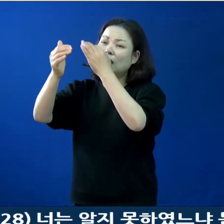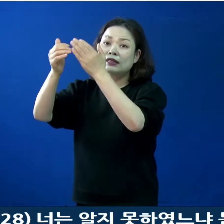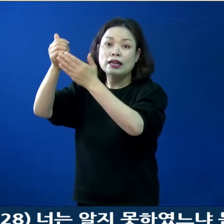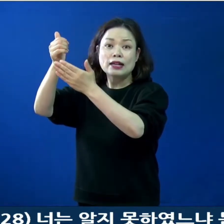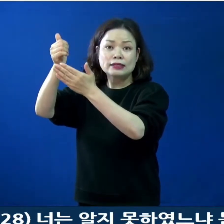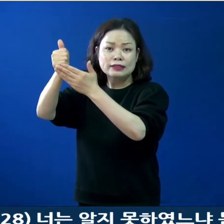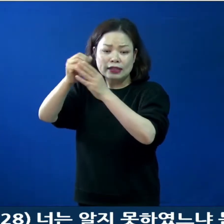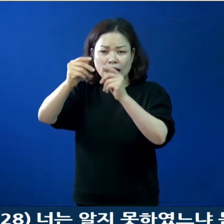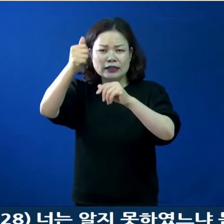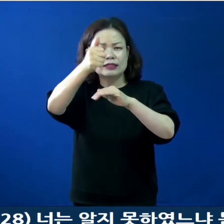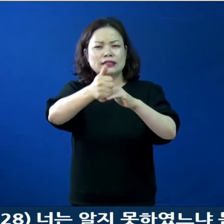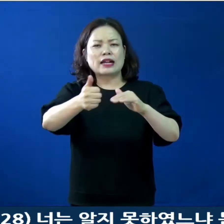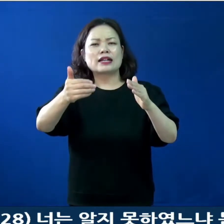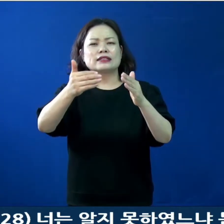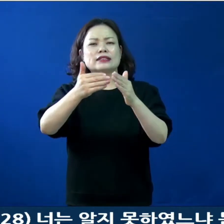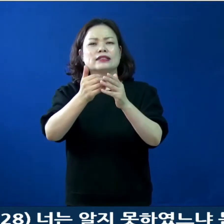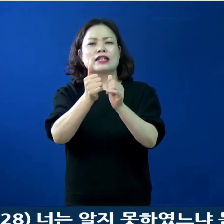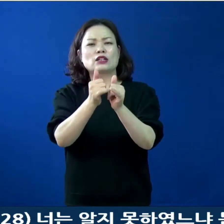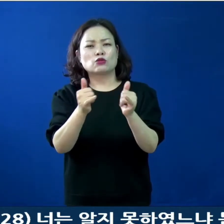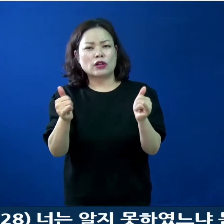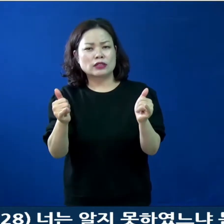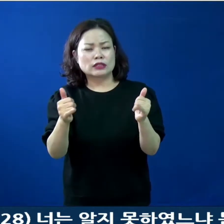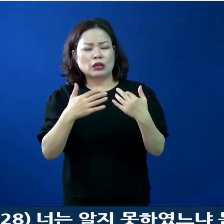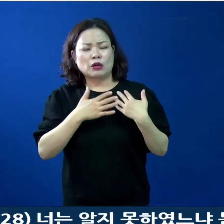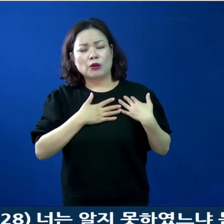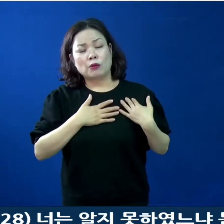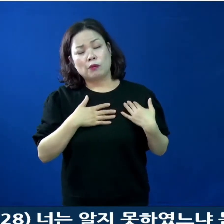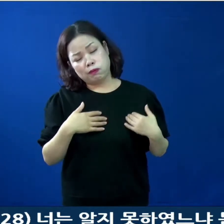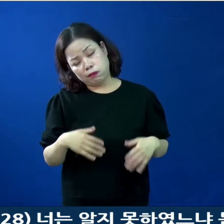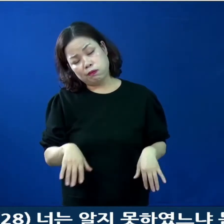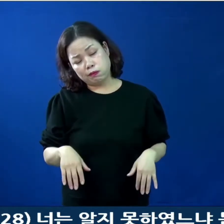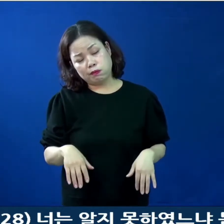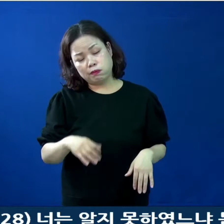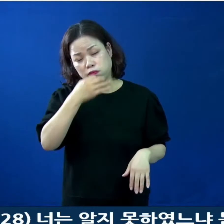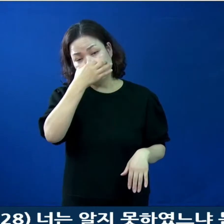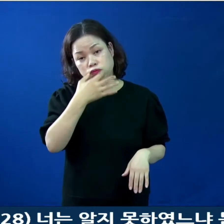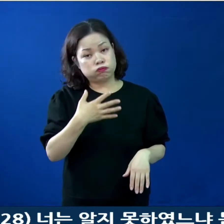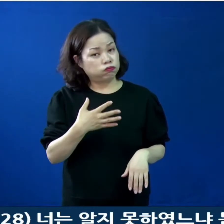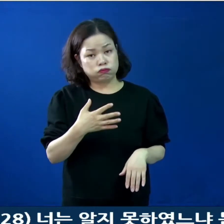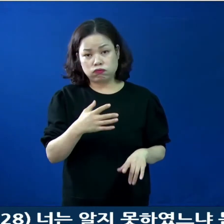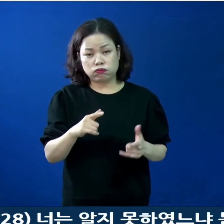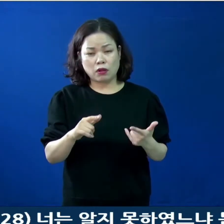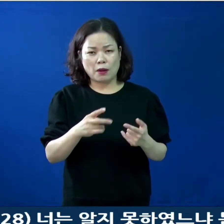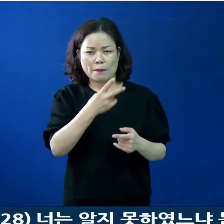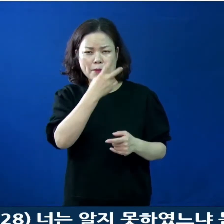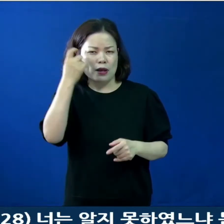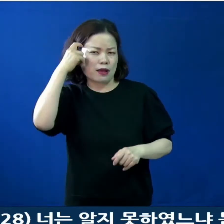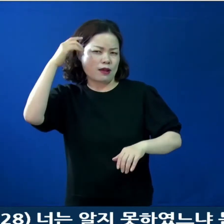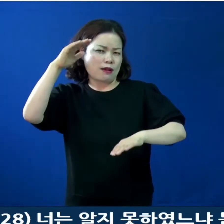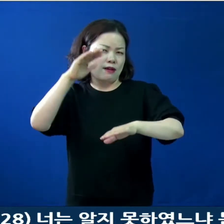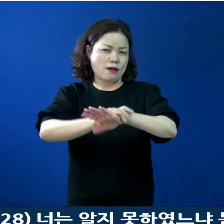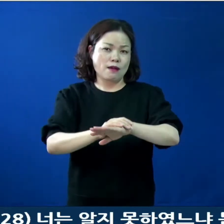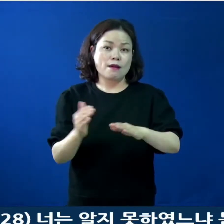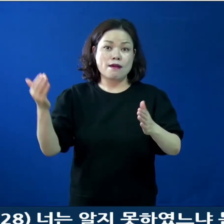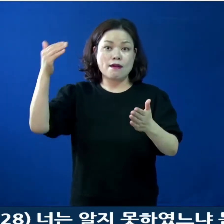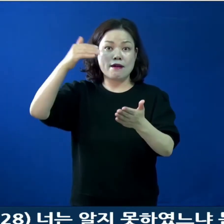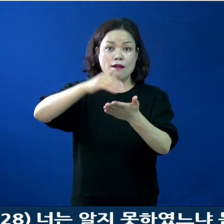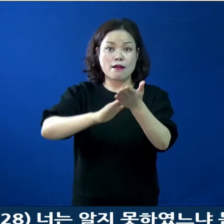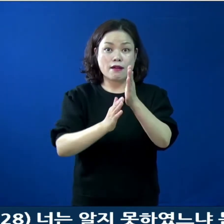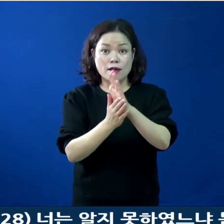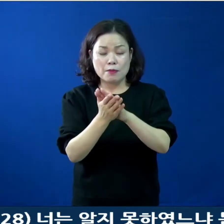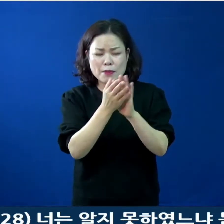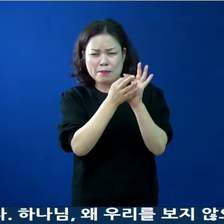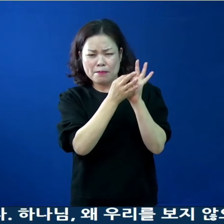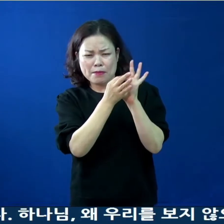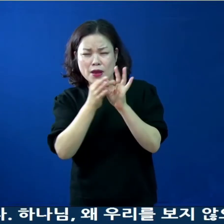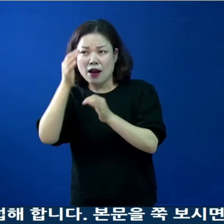여호와 땅끝까지 창조하신 이는 피곤하지 않으시며 곤비하지 않으시며 명철이 한이 없으시며, 하면서 쭉